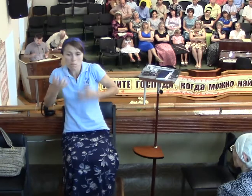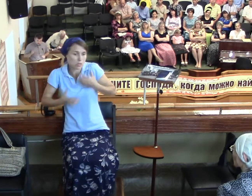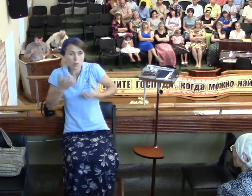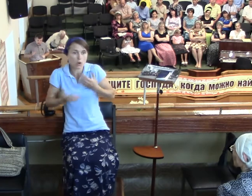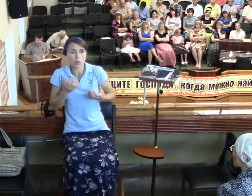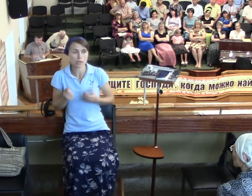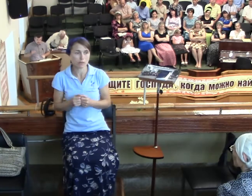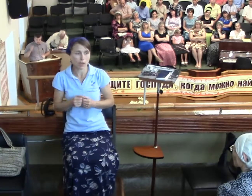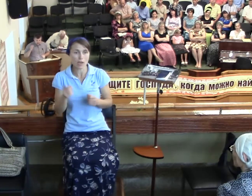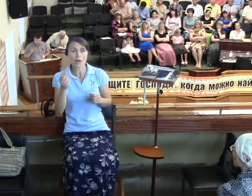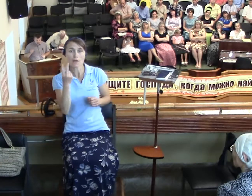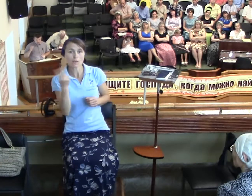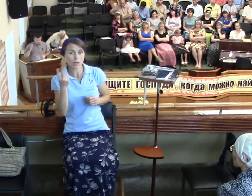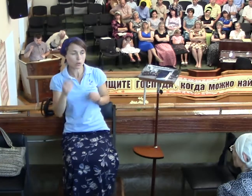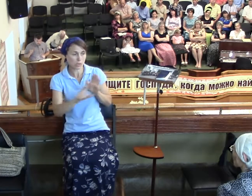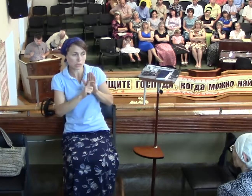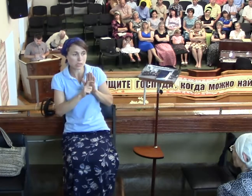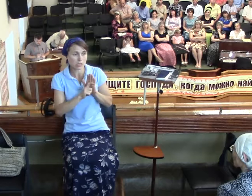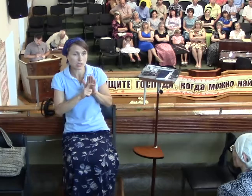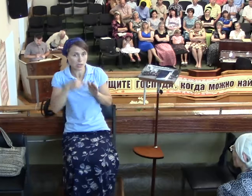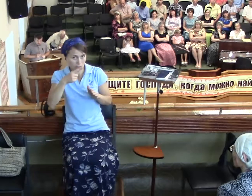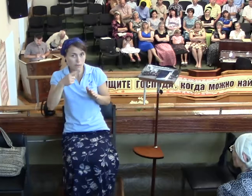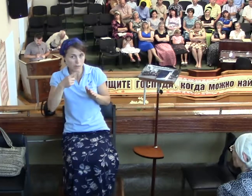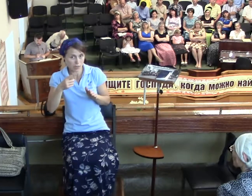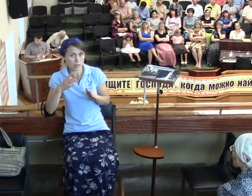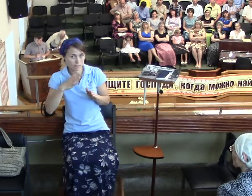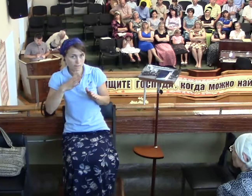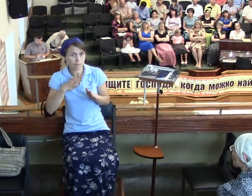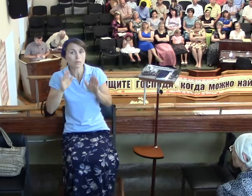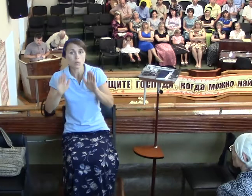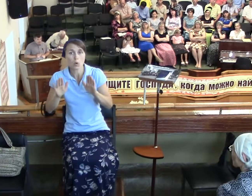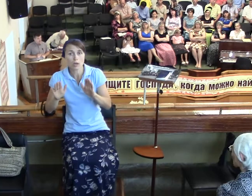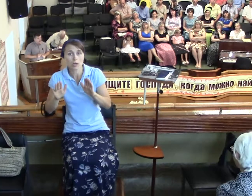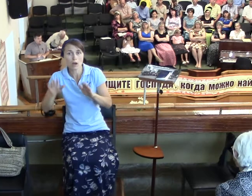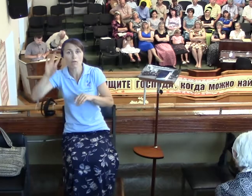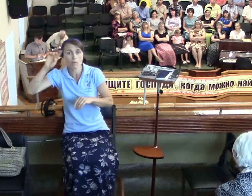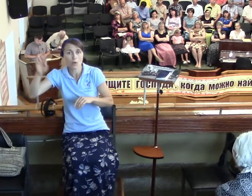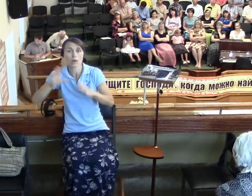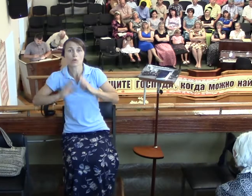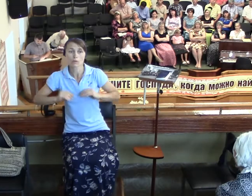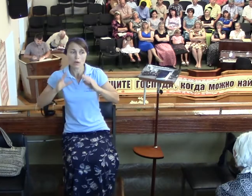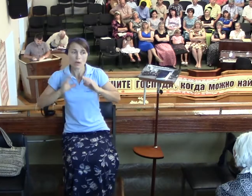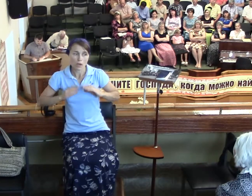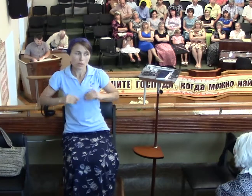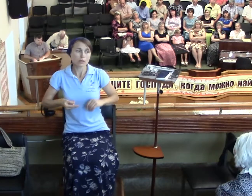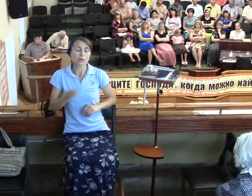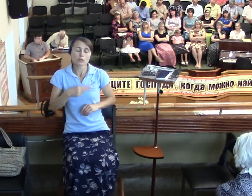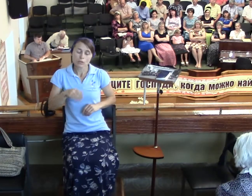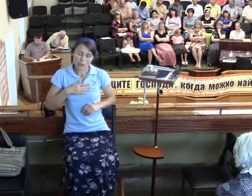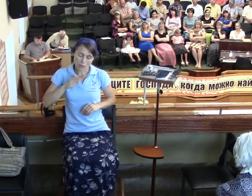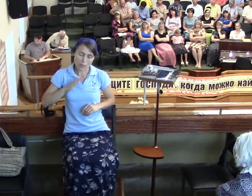втором стихе, «Только в Боге успокаивается душа моя, от Него